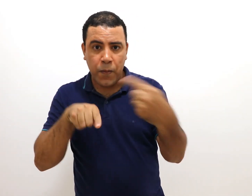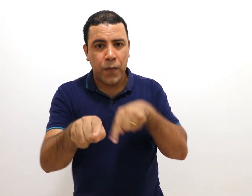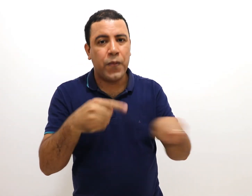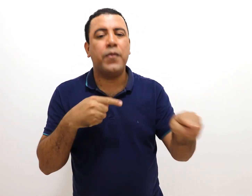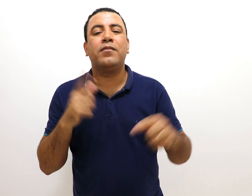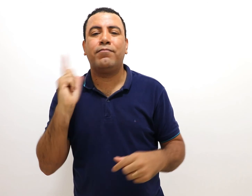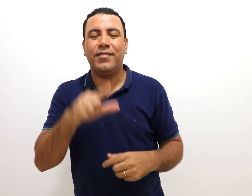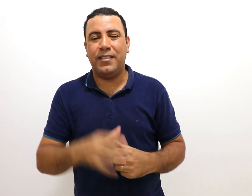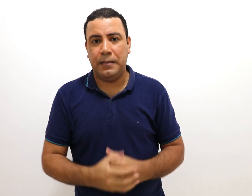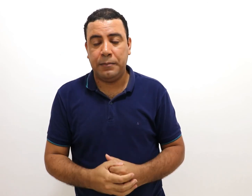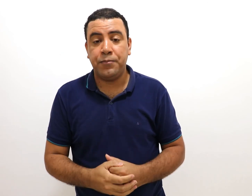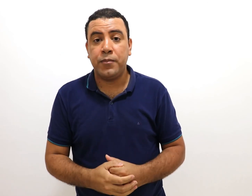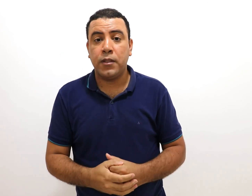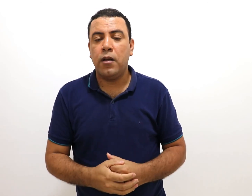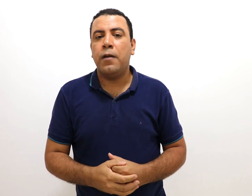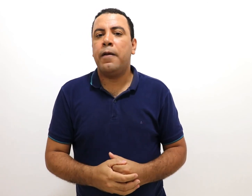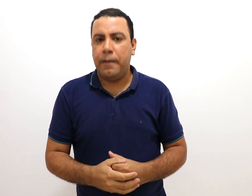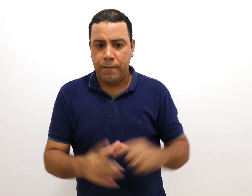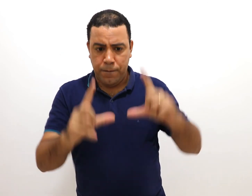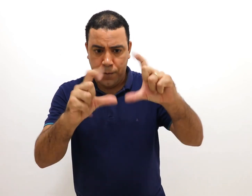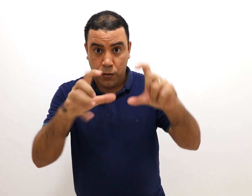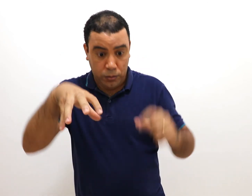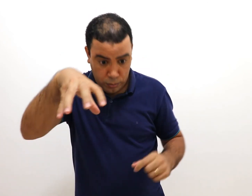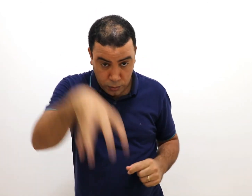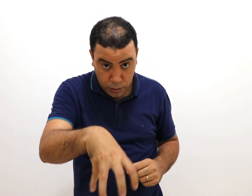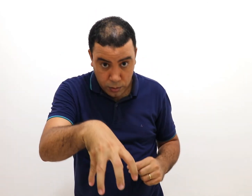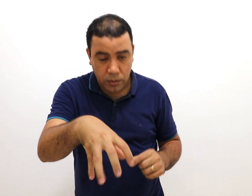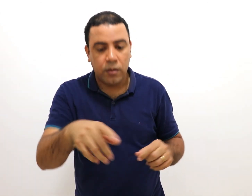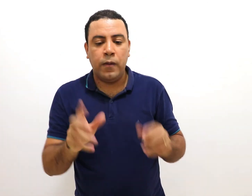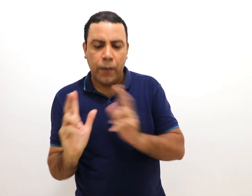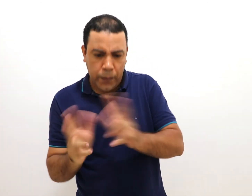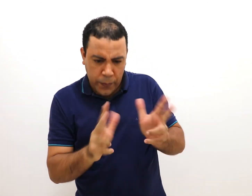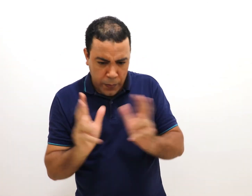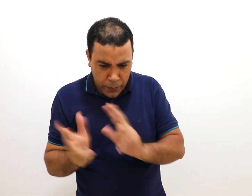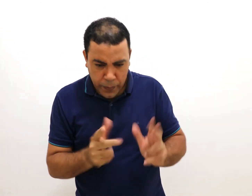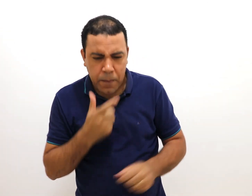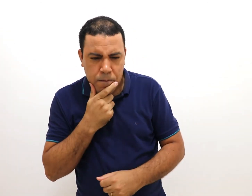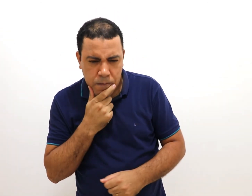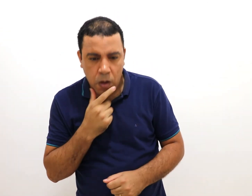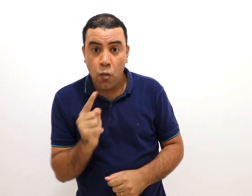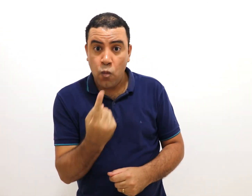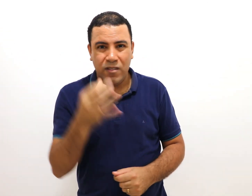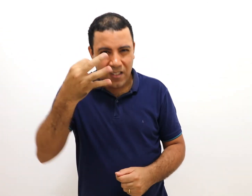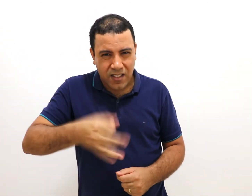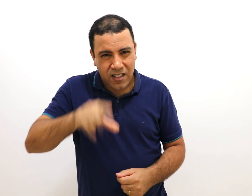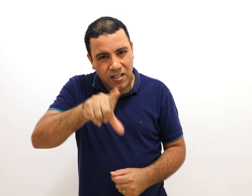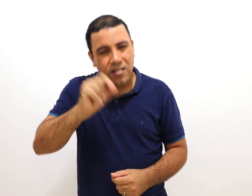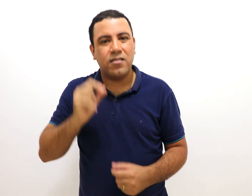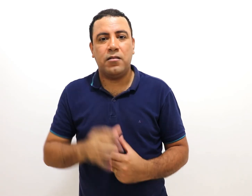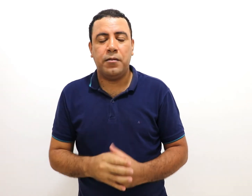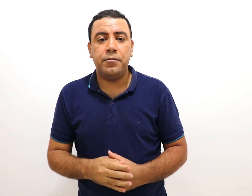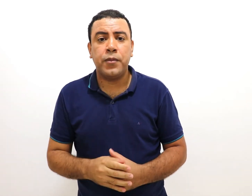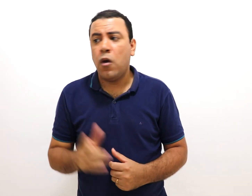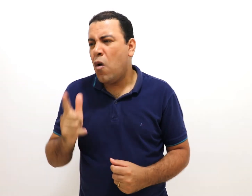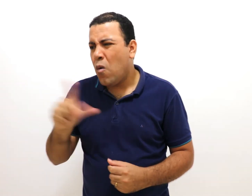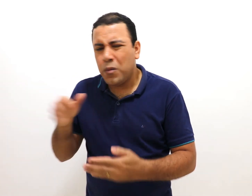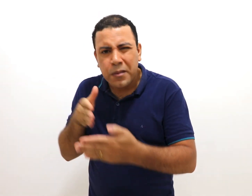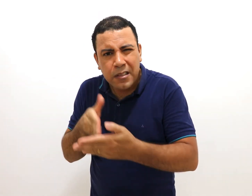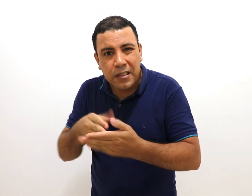libras. Nós queríamos aplicar tudo o que já havia nas outras propostas e superar outra barreira, tornar